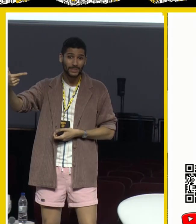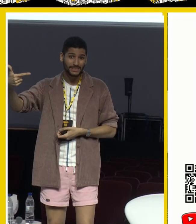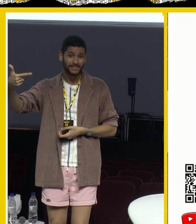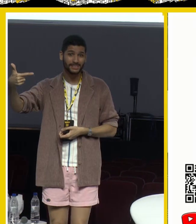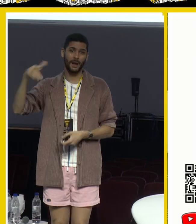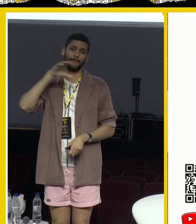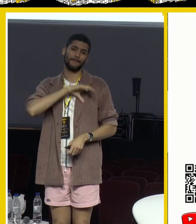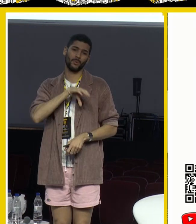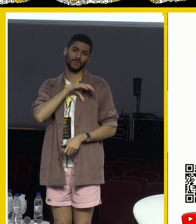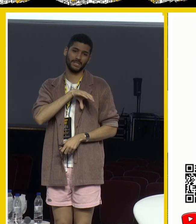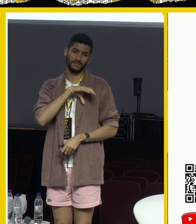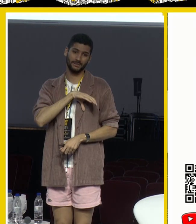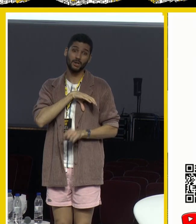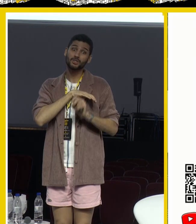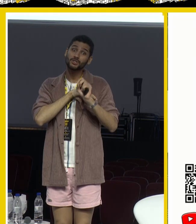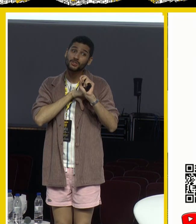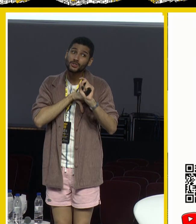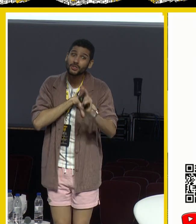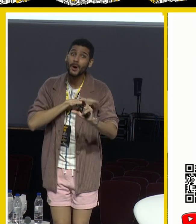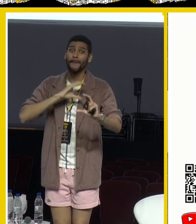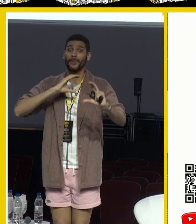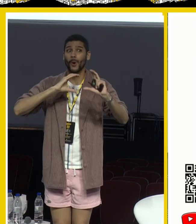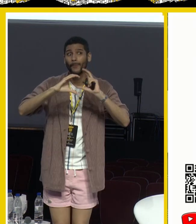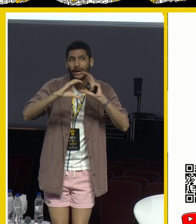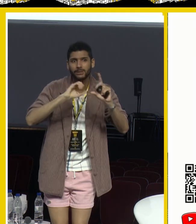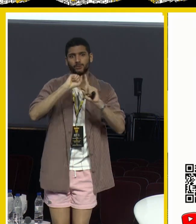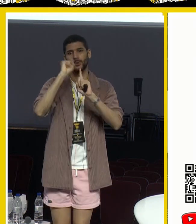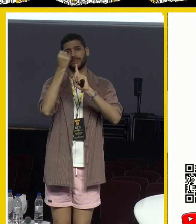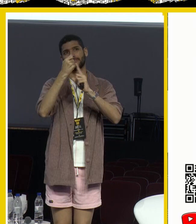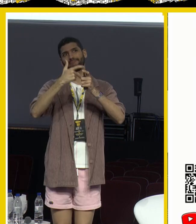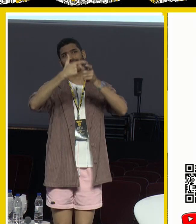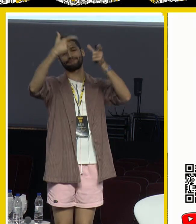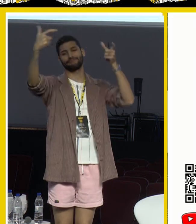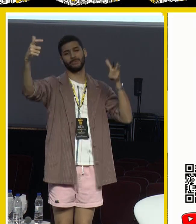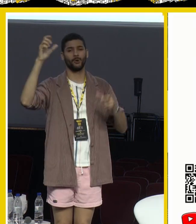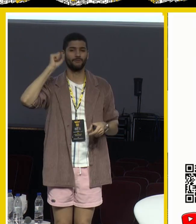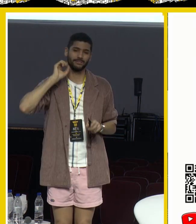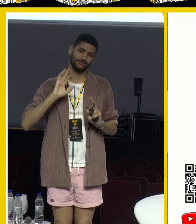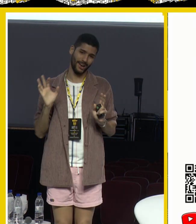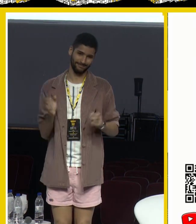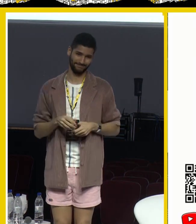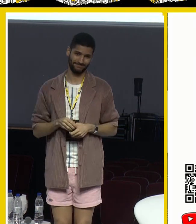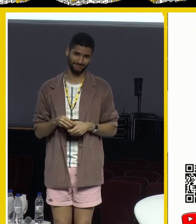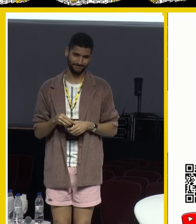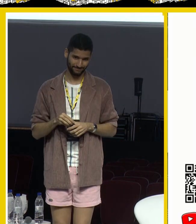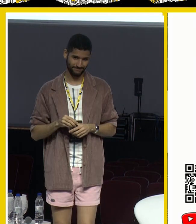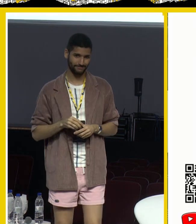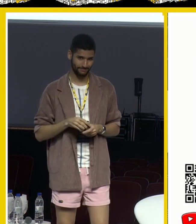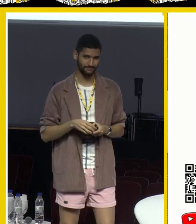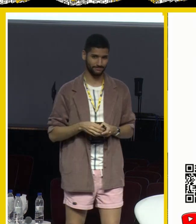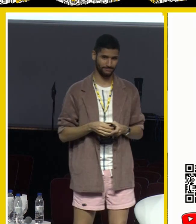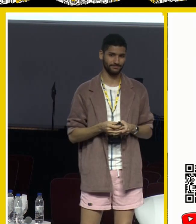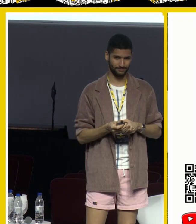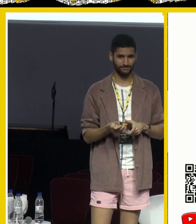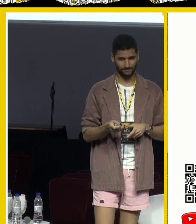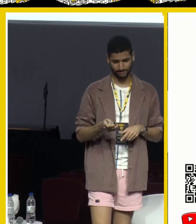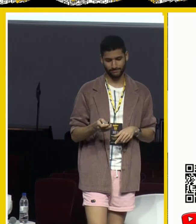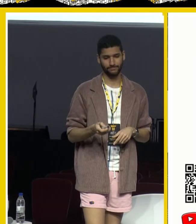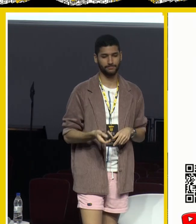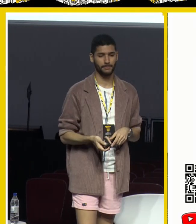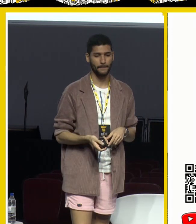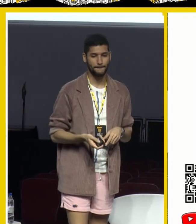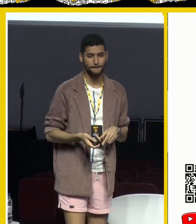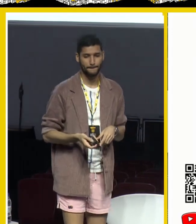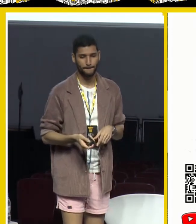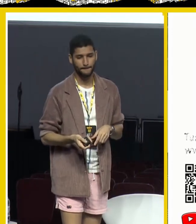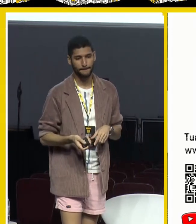fluente na língua de sinais do que a minha língua ea segunda língua que o uso é o português para comunicar com a maioria dos ouvintes